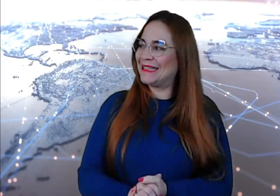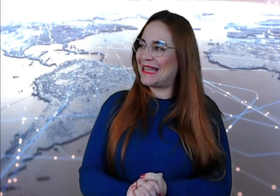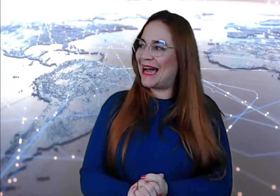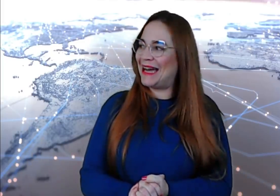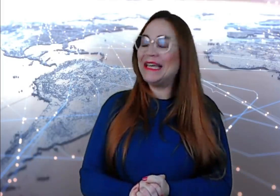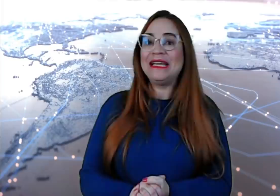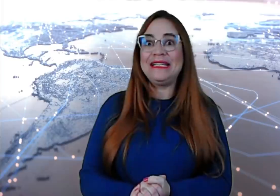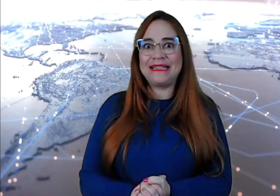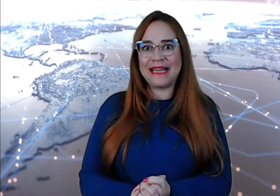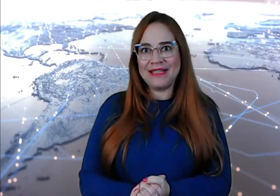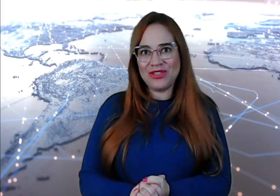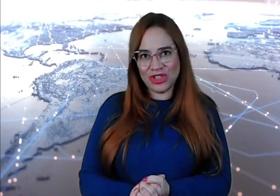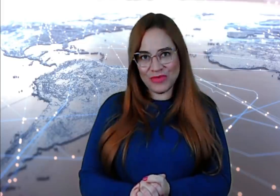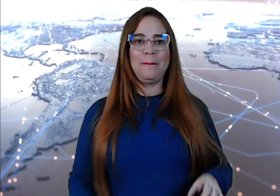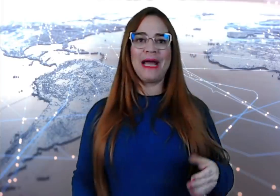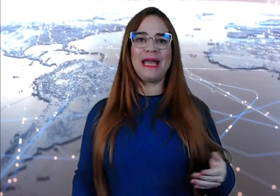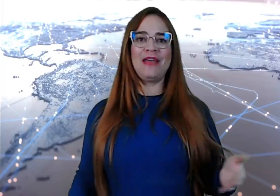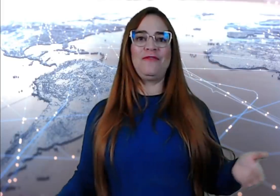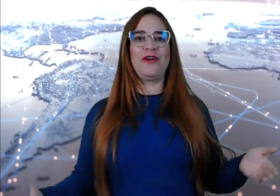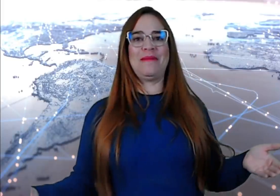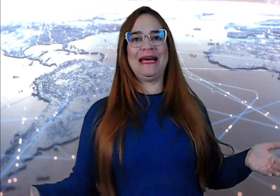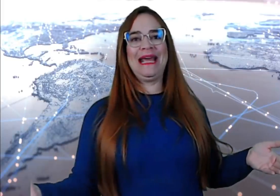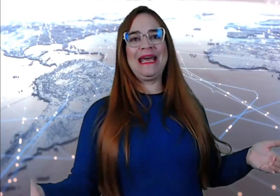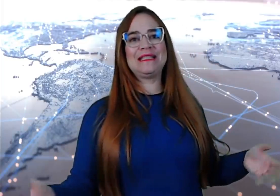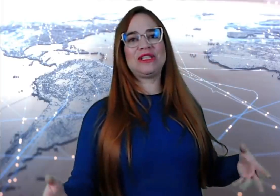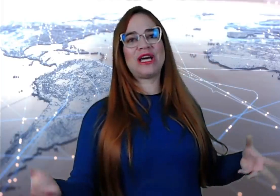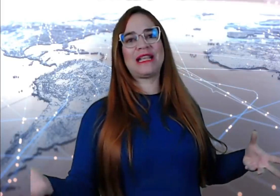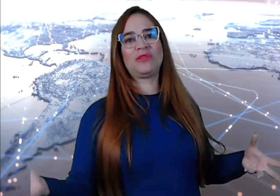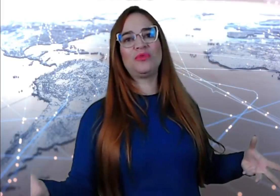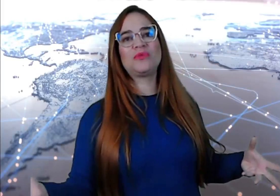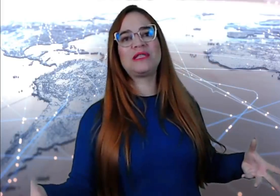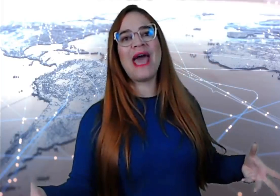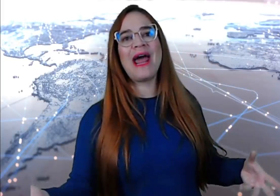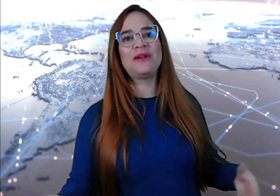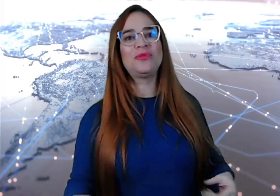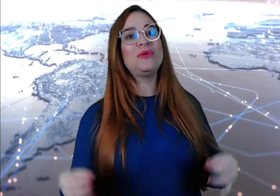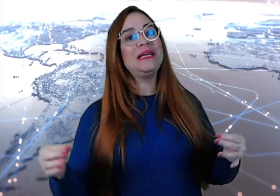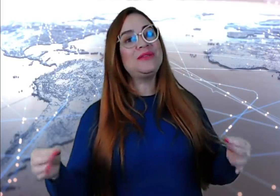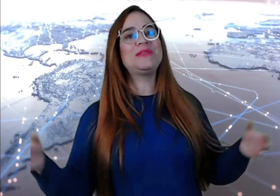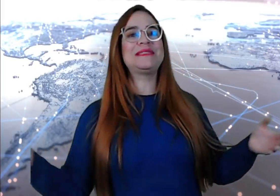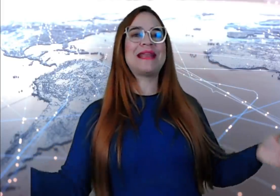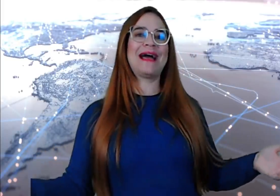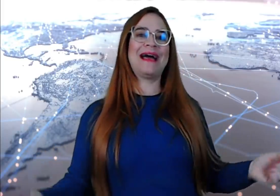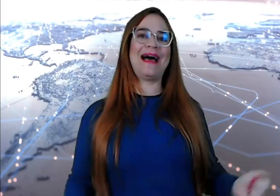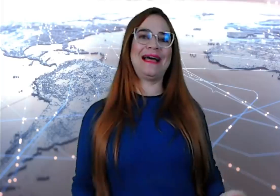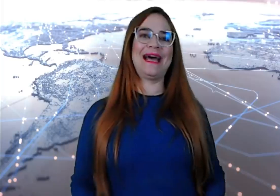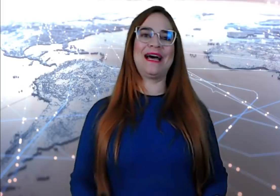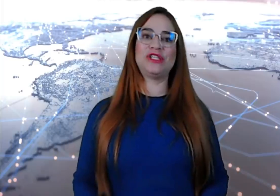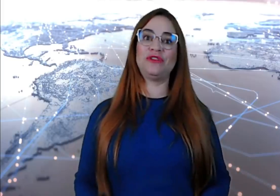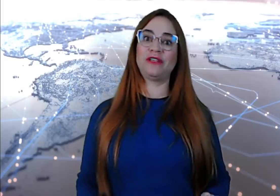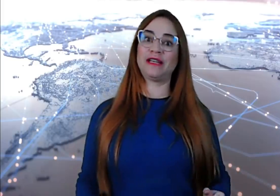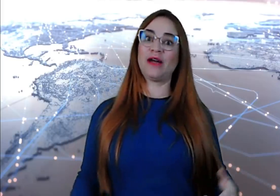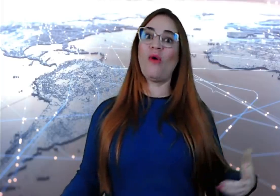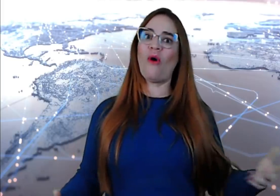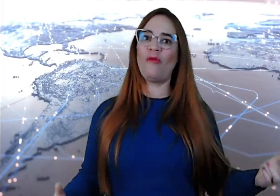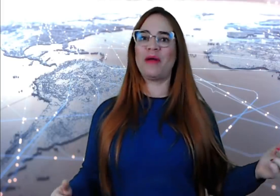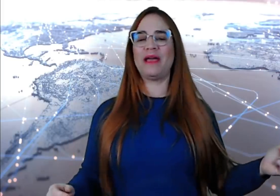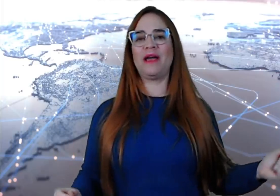tá, entendi. Pra que informar, né? Se já tá tudo certo, isso estraga a narrativa da tal compra